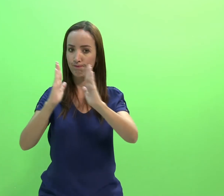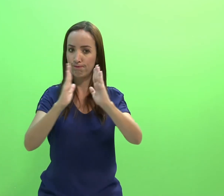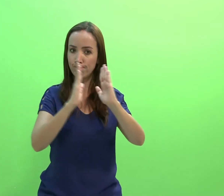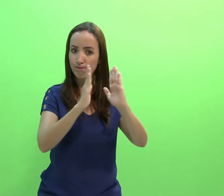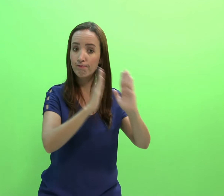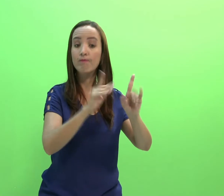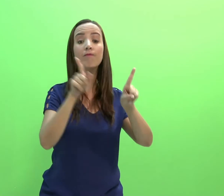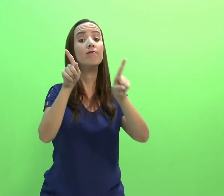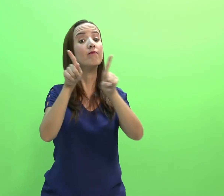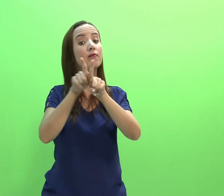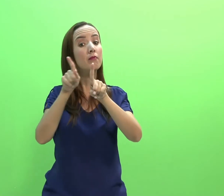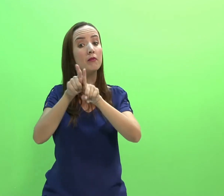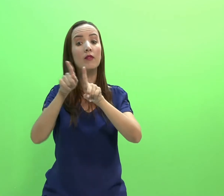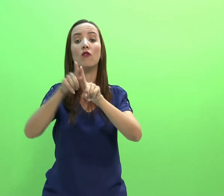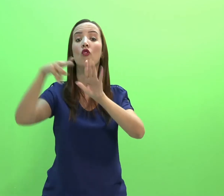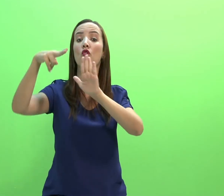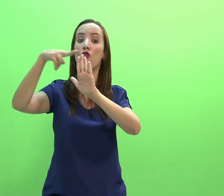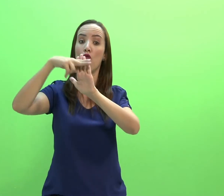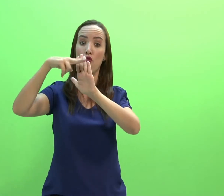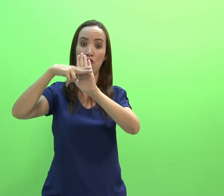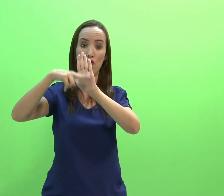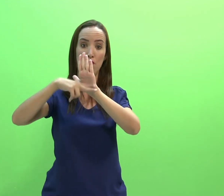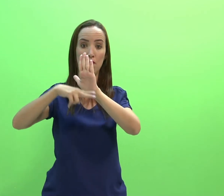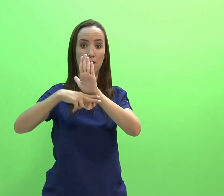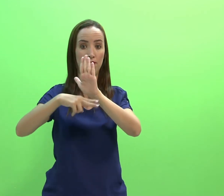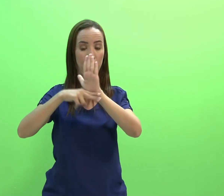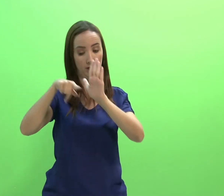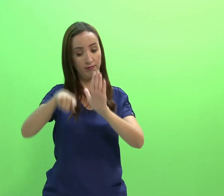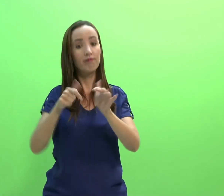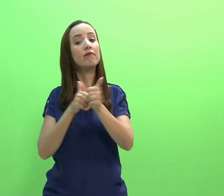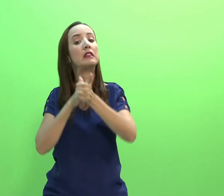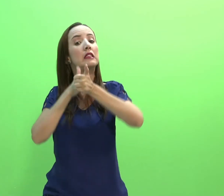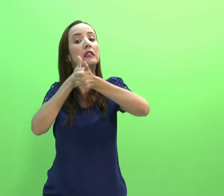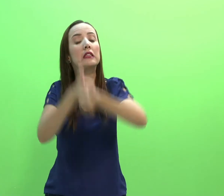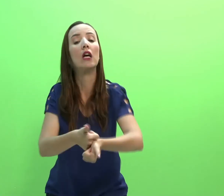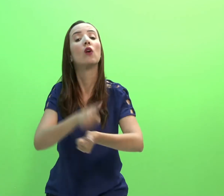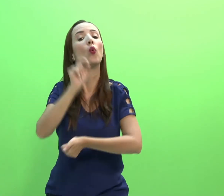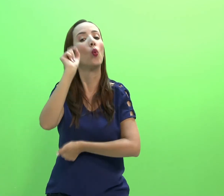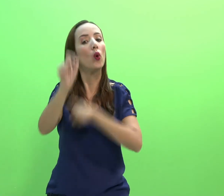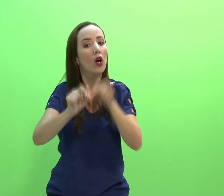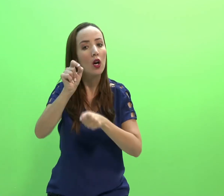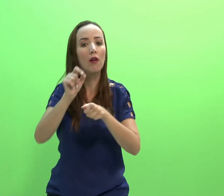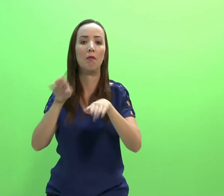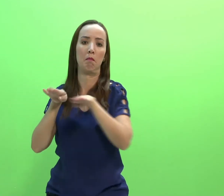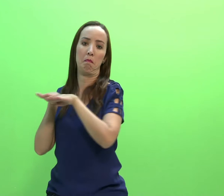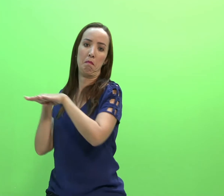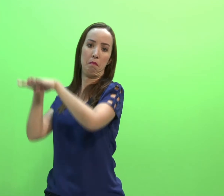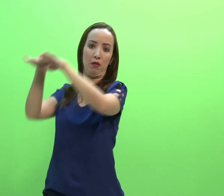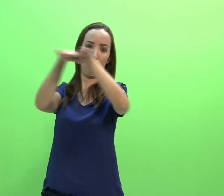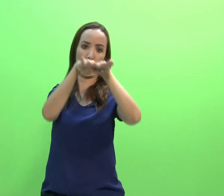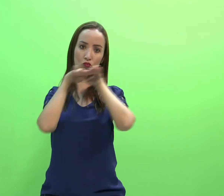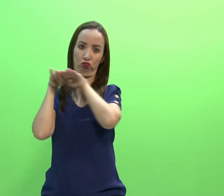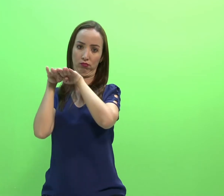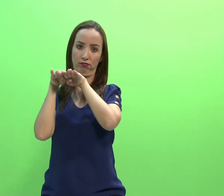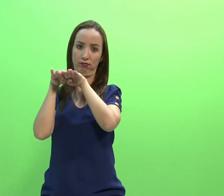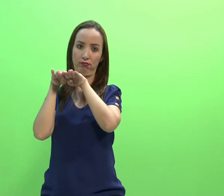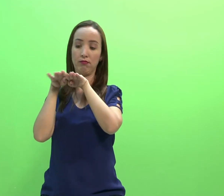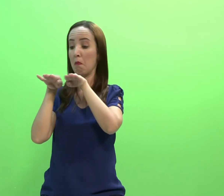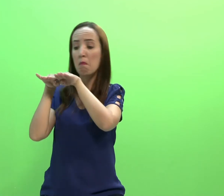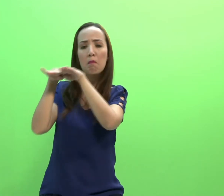Então, vamos utilizar o passo a passo, as regras para isso. Devemos acompanhar essas